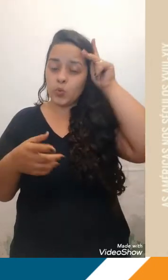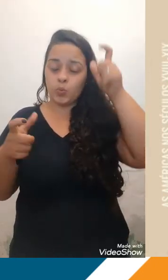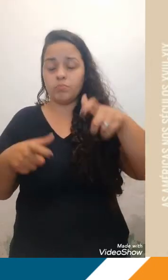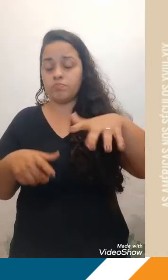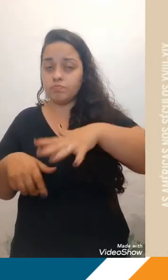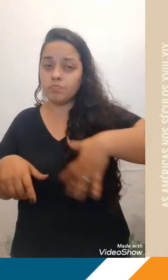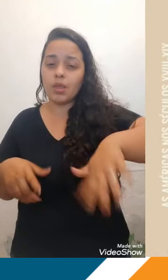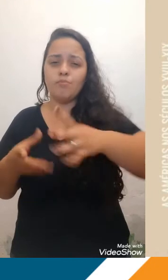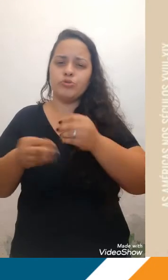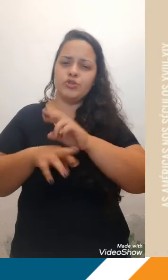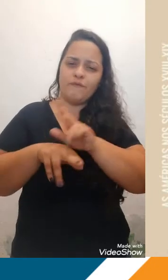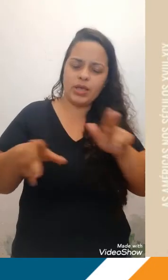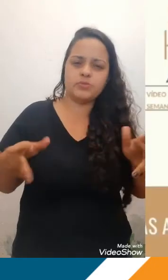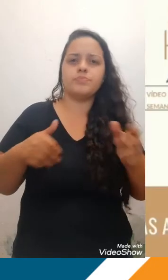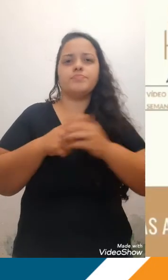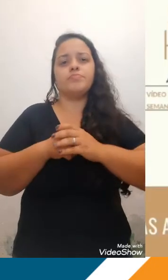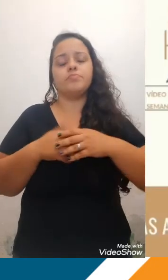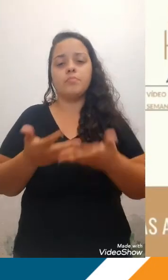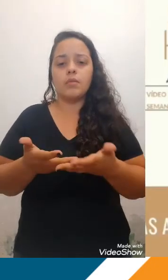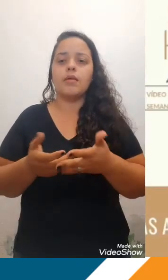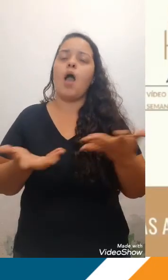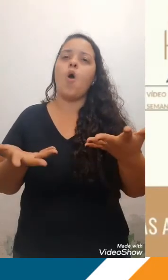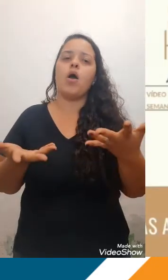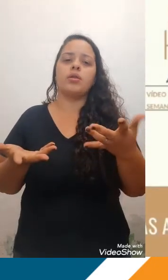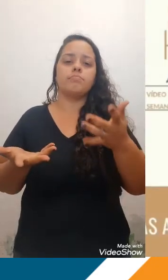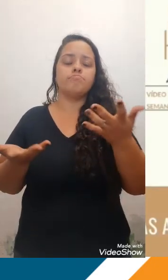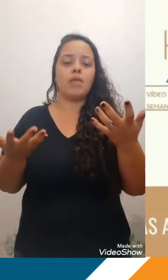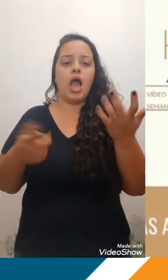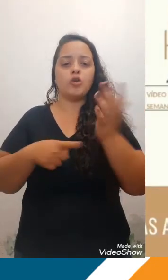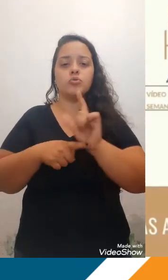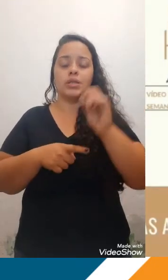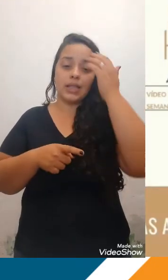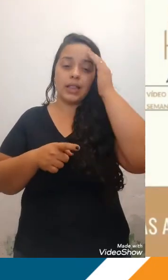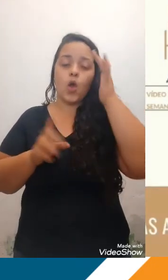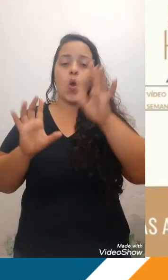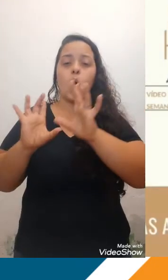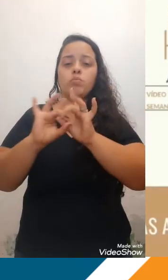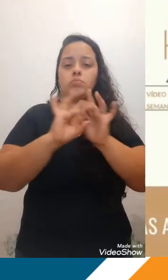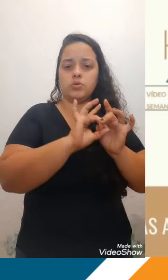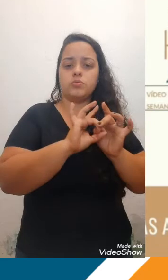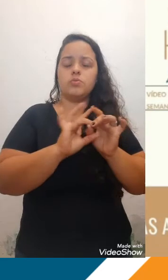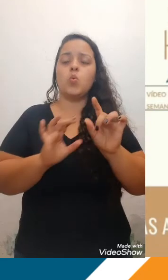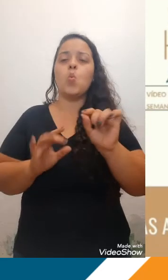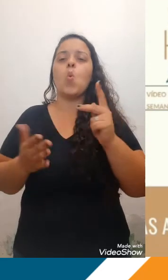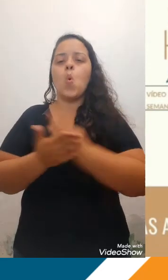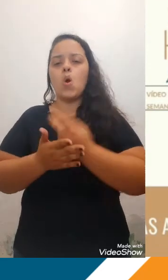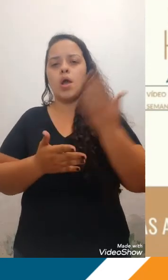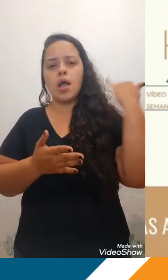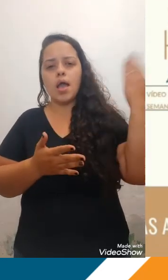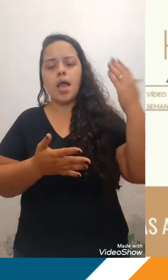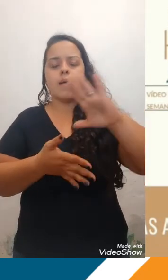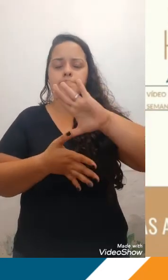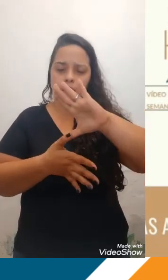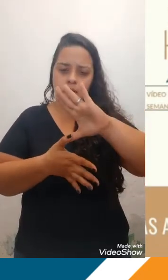políticas também muito diversas, né? Então, agora a gente precisa entender o contexto, né? O que estava ocorrendo